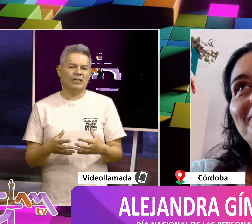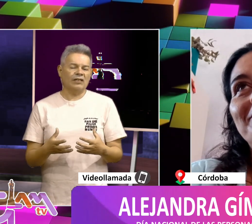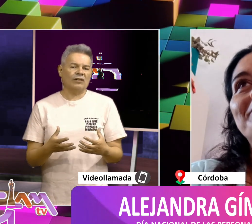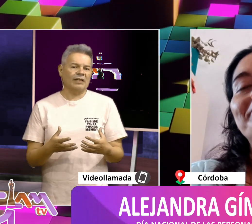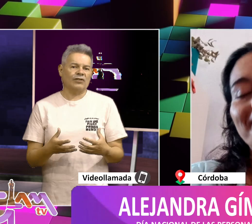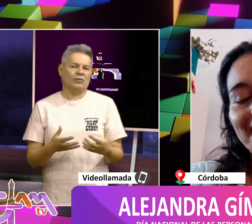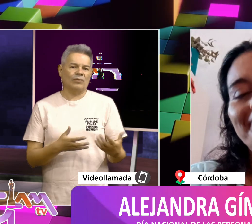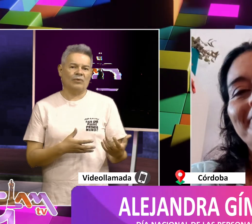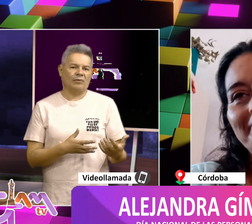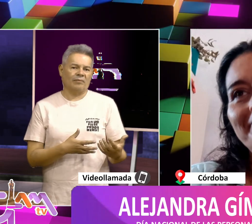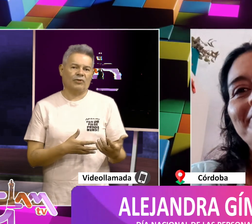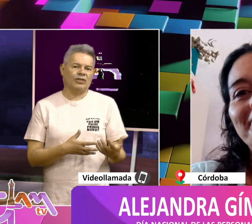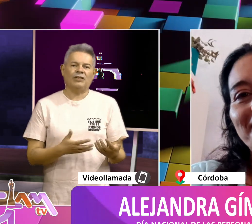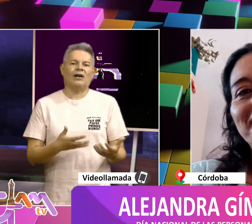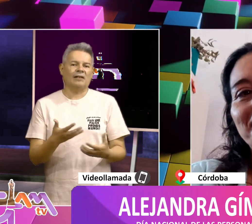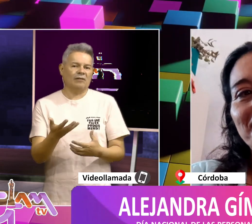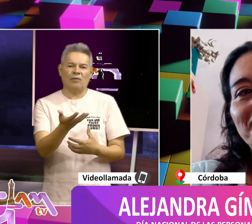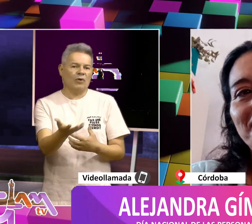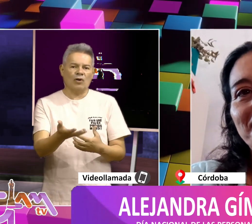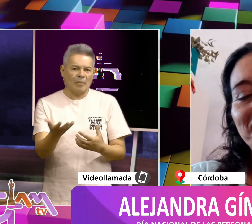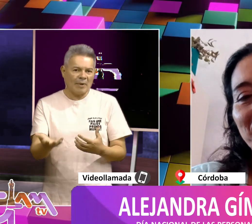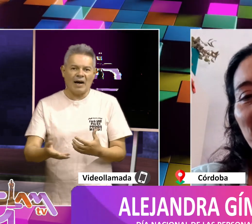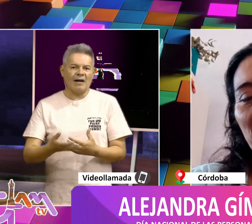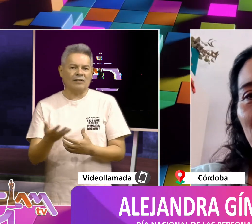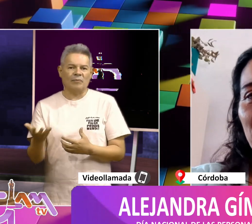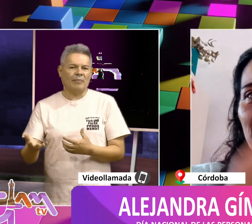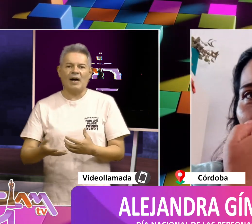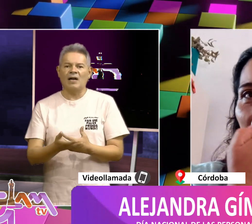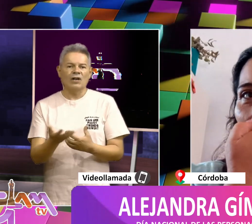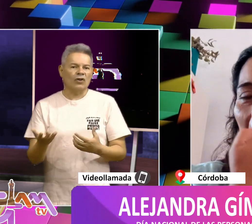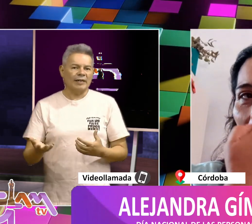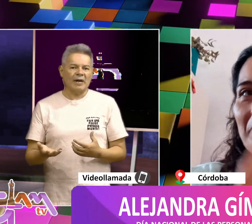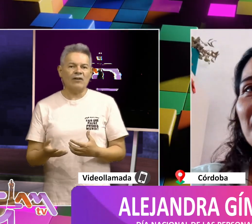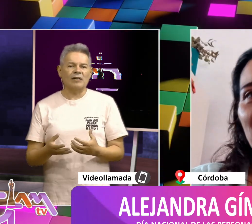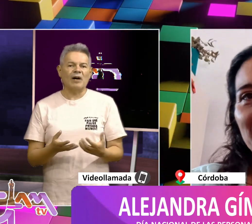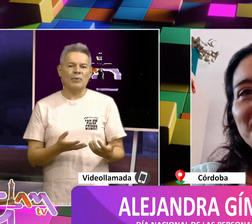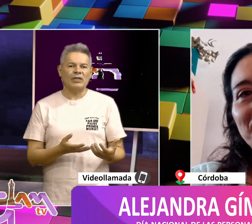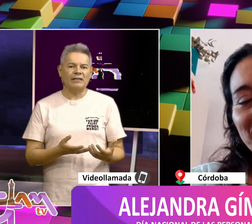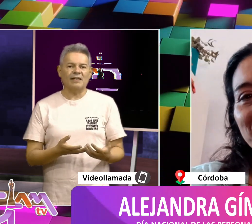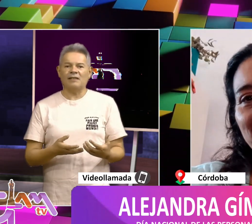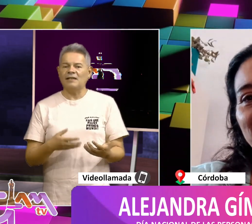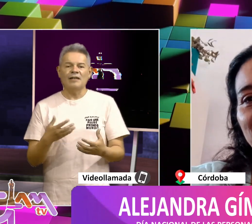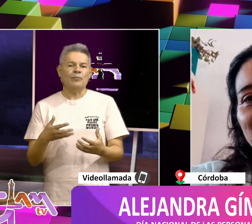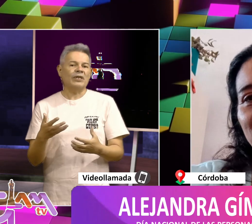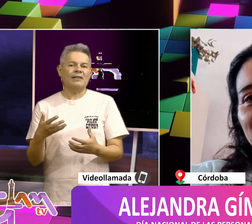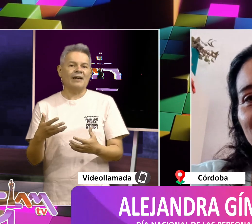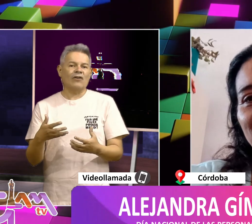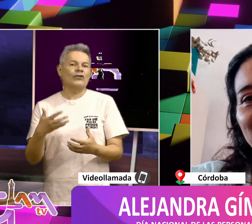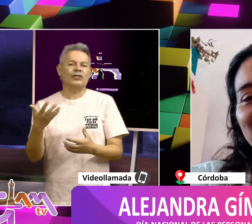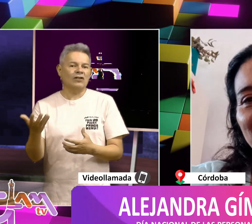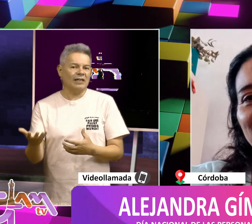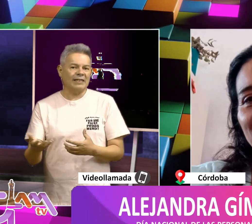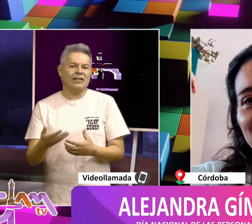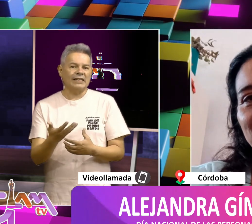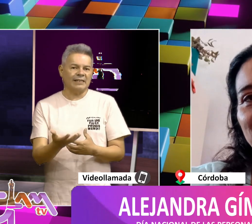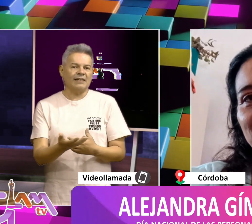cuando son chiquitos. De hecho, cuando son chiquitos andan con vos, con mamá, andan con papá, con los hermanos que más o menos entienden y pueden dar a